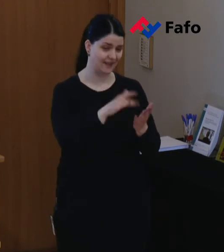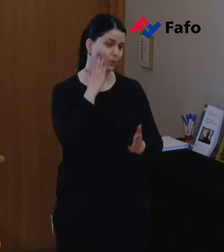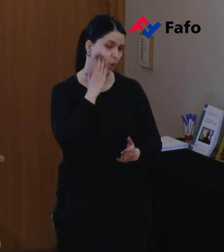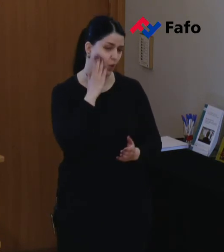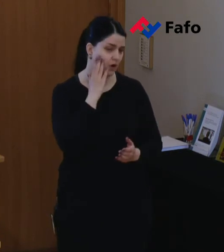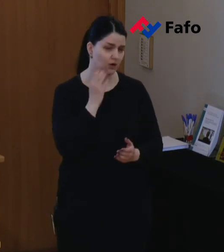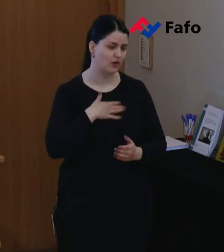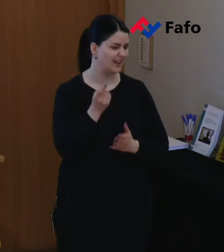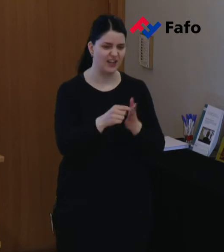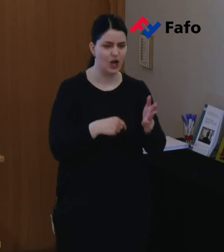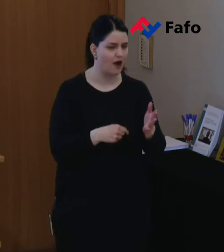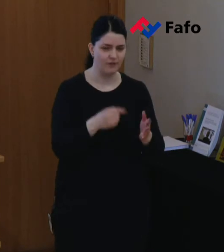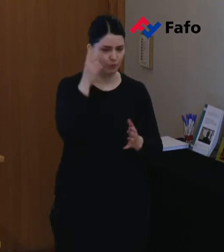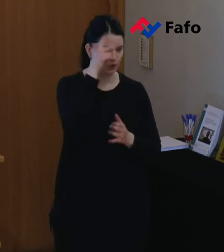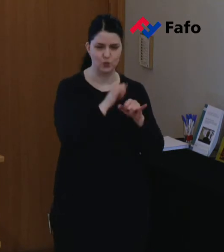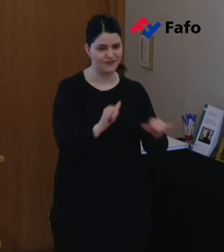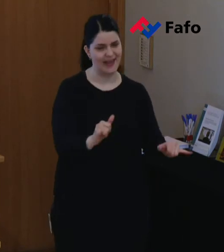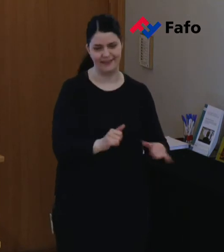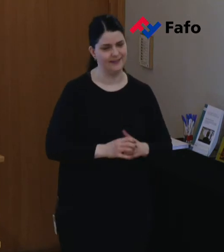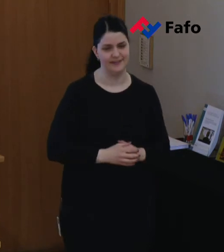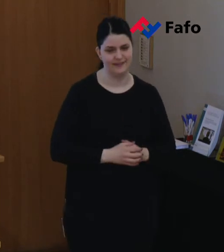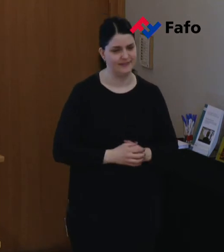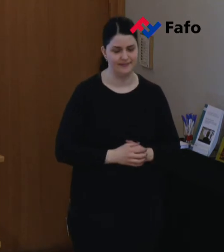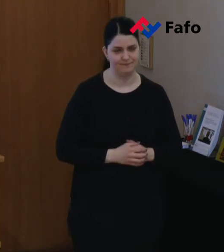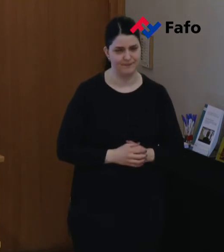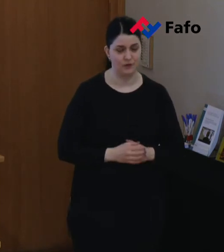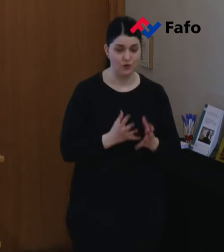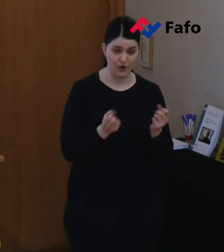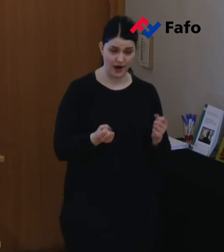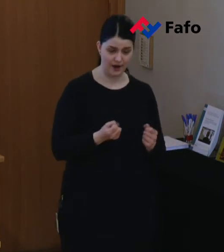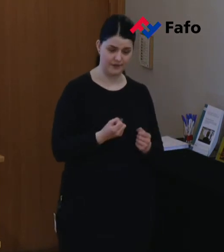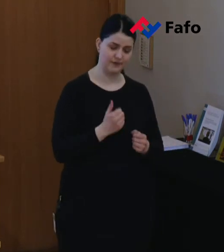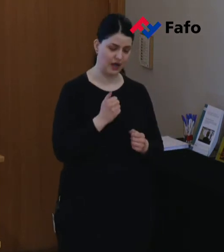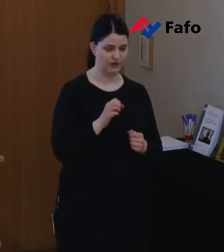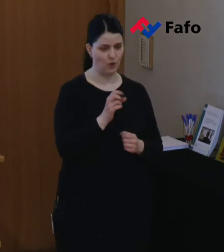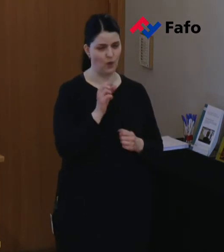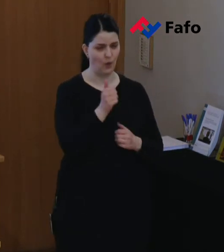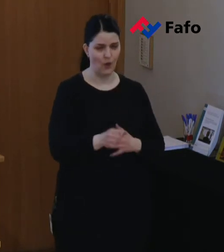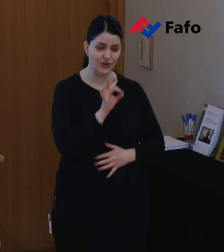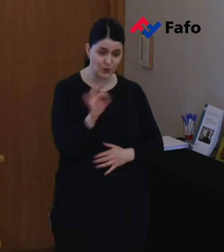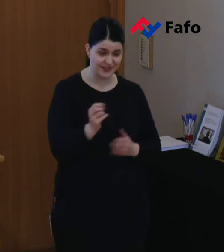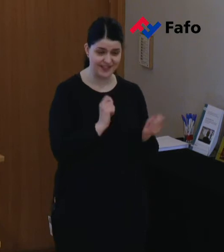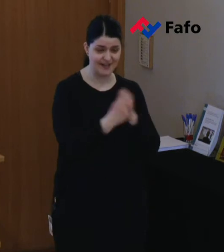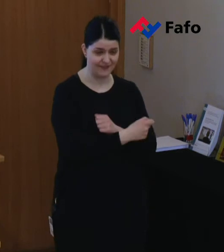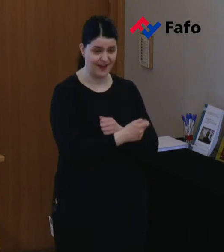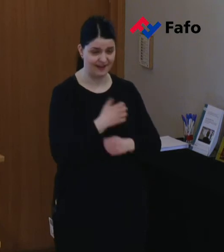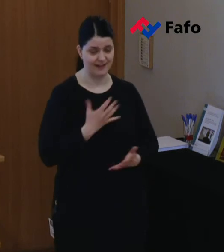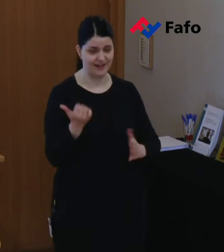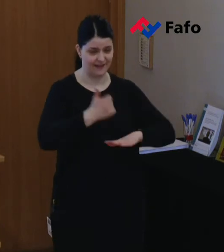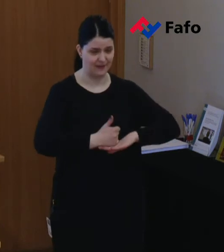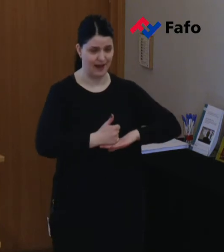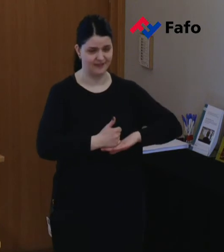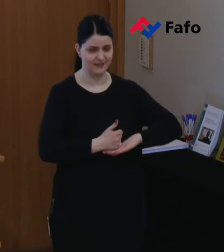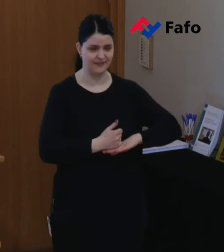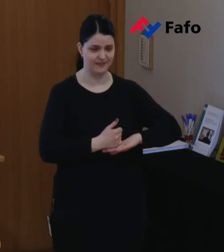om rusfrihet. Og det har siden årtusenskiftet vært utviklet ambulerende team og boføling til